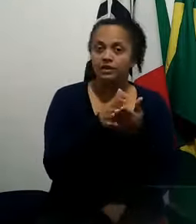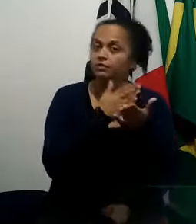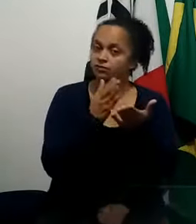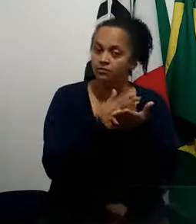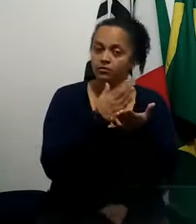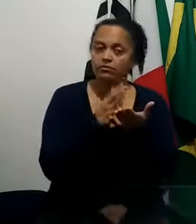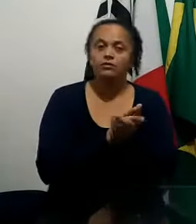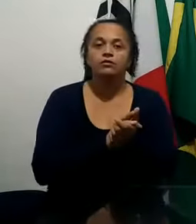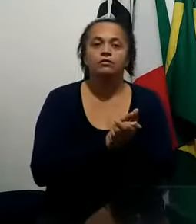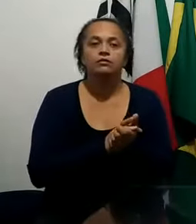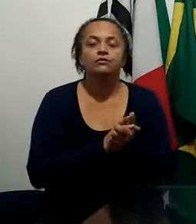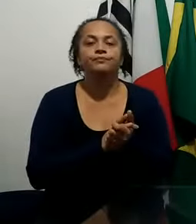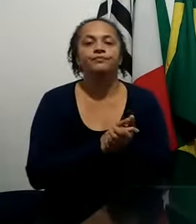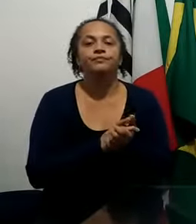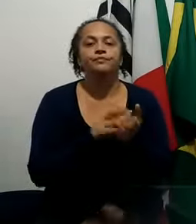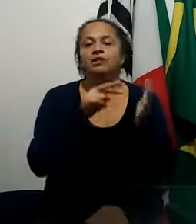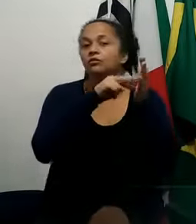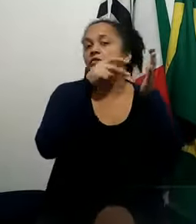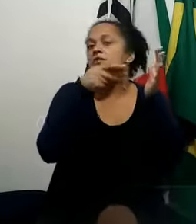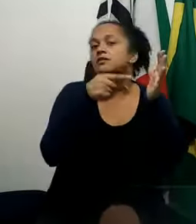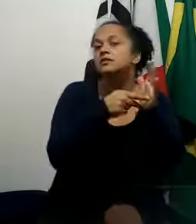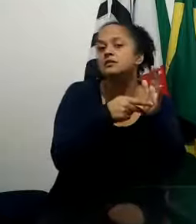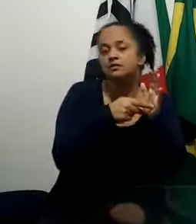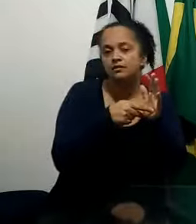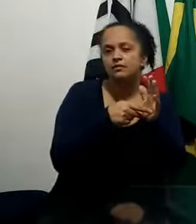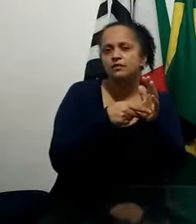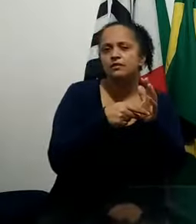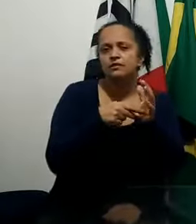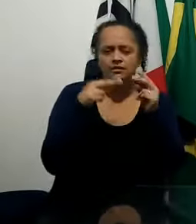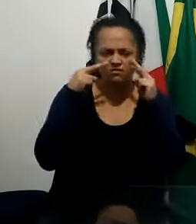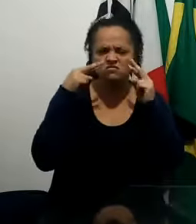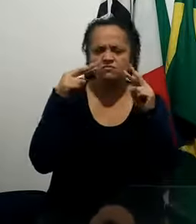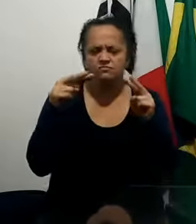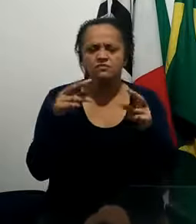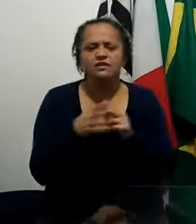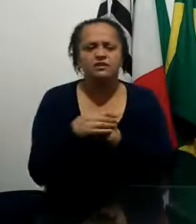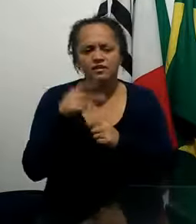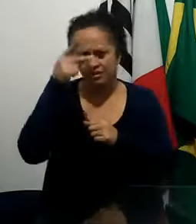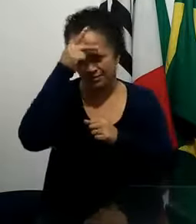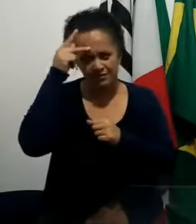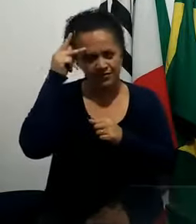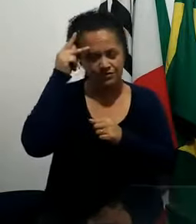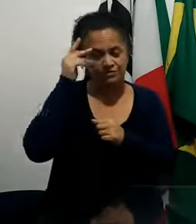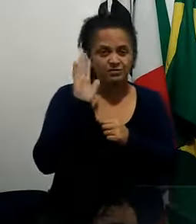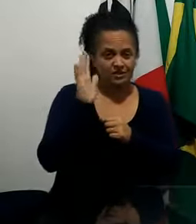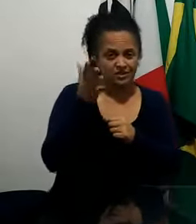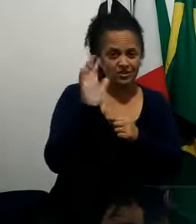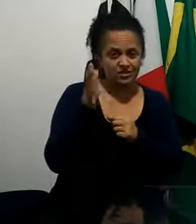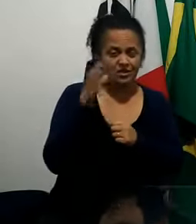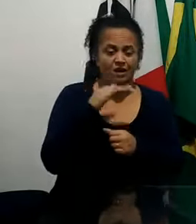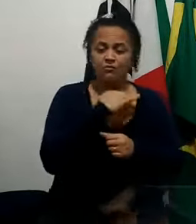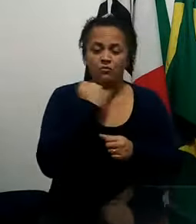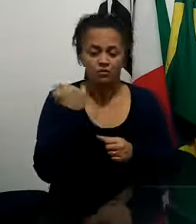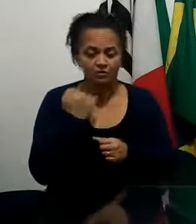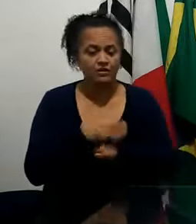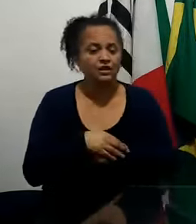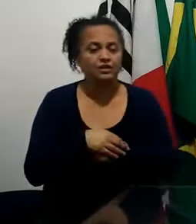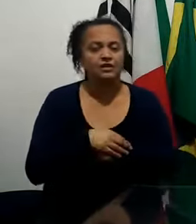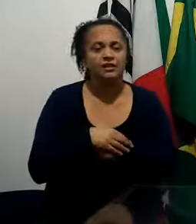do 9 ao 11, ele vê lá a alma dos mártires que morreram na grande tribulação, debaixo